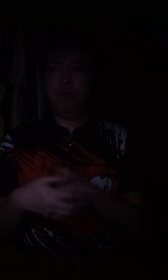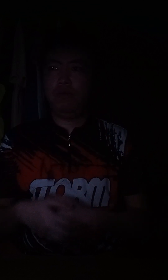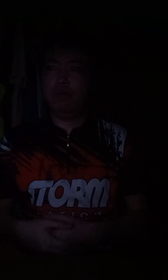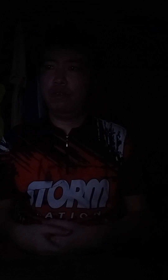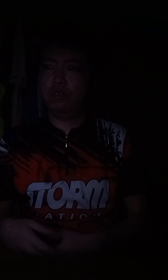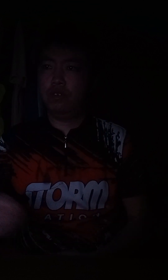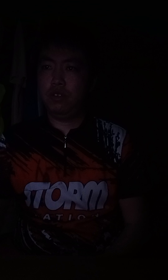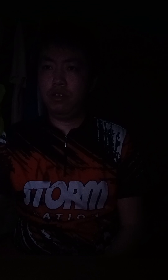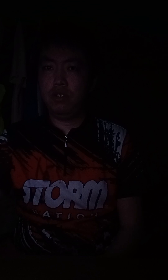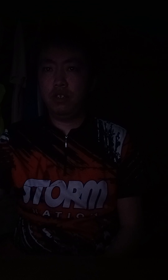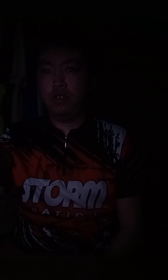YTN입니다.